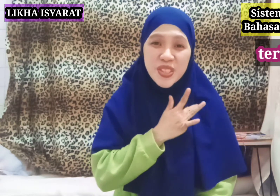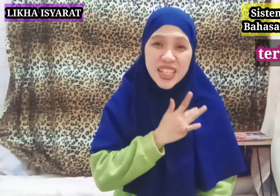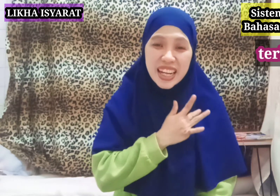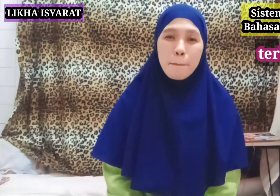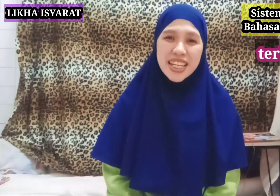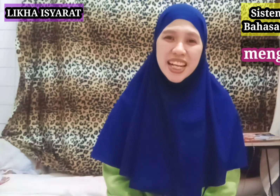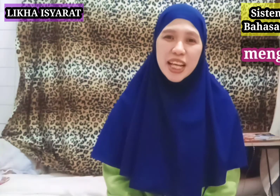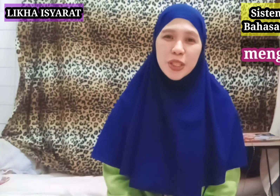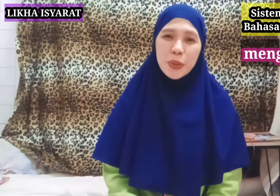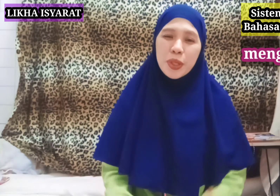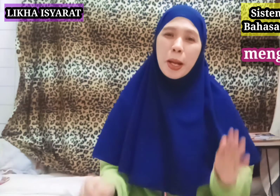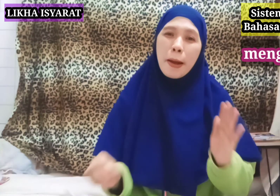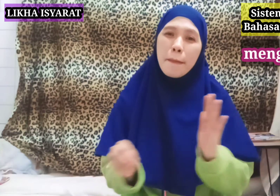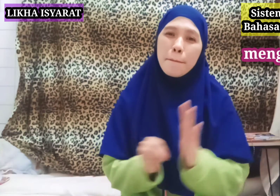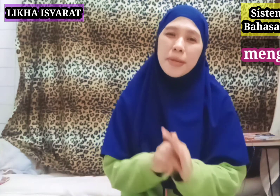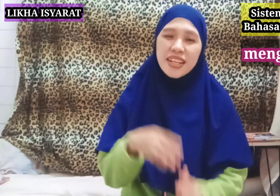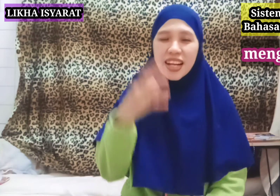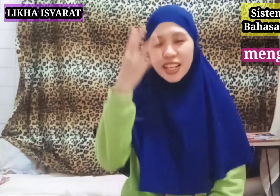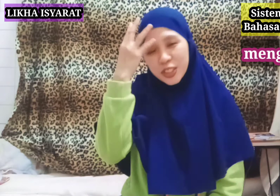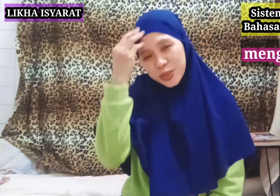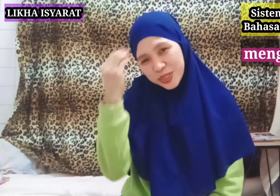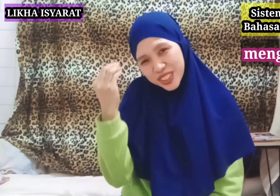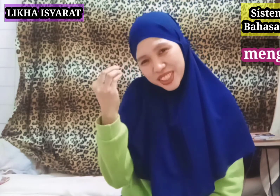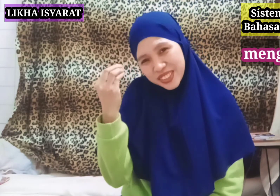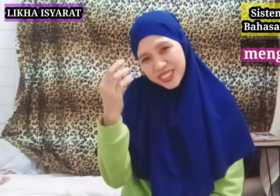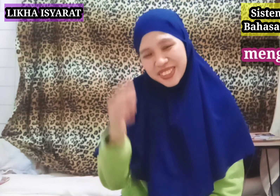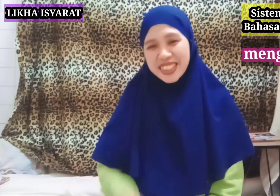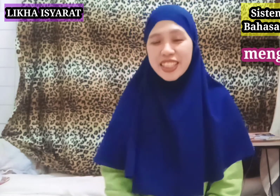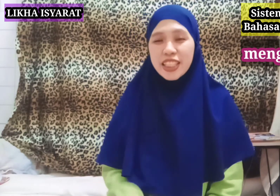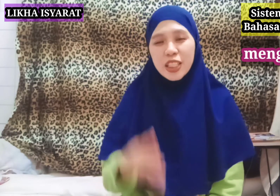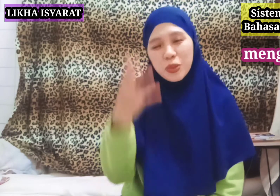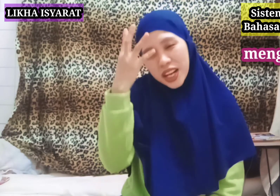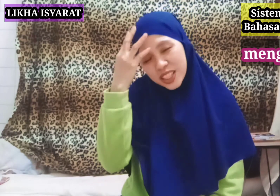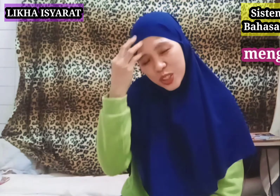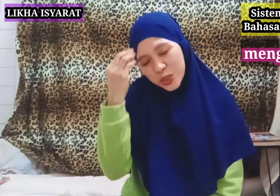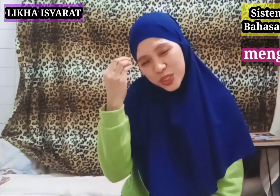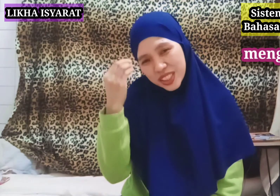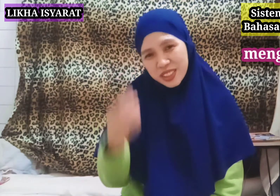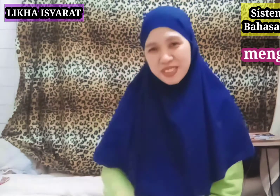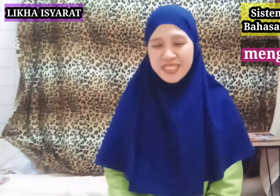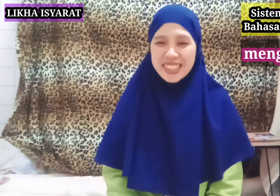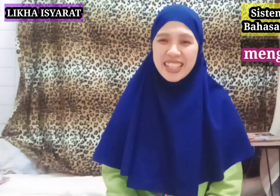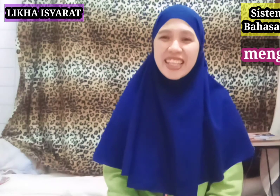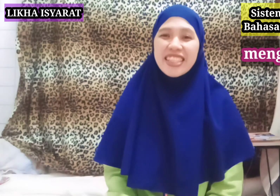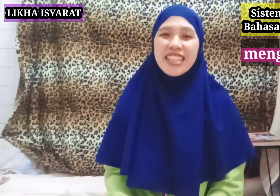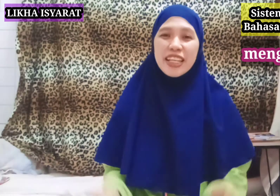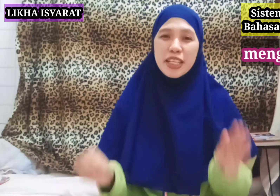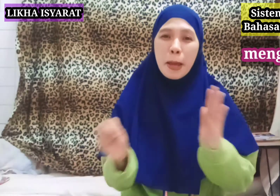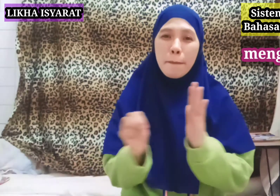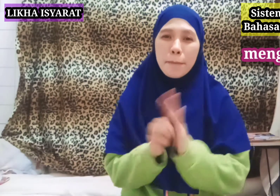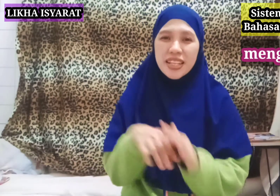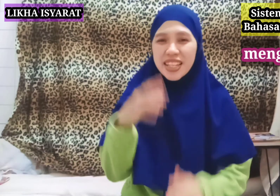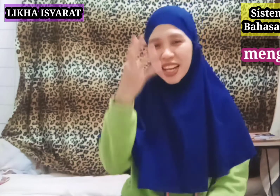Terluka. Mengantuk. Mengantuk gitu. Ini tuh ngantuk gitu ya. Jadi